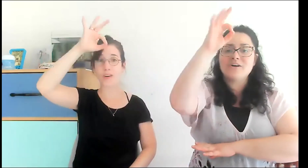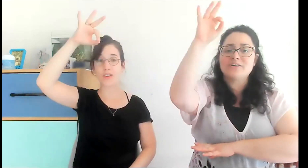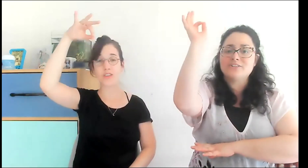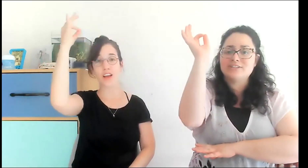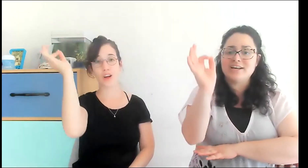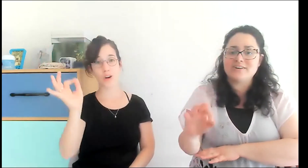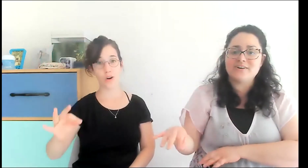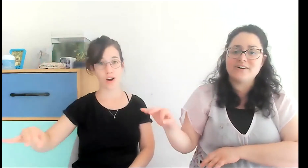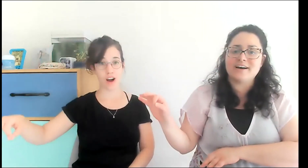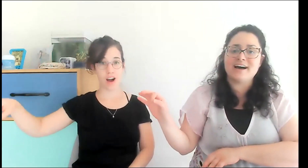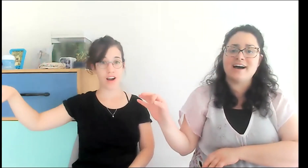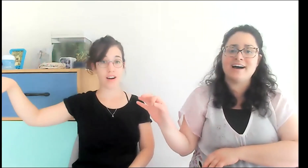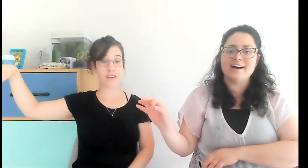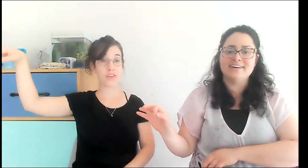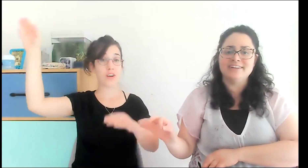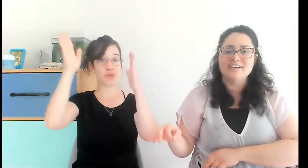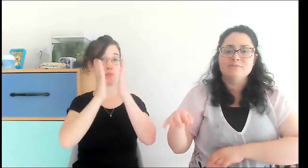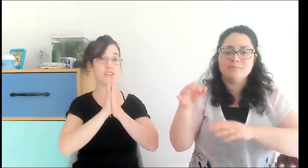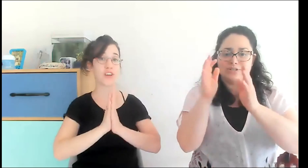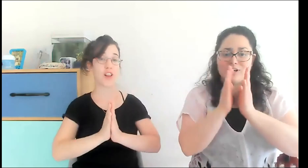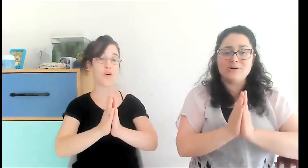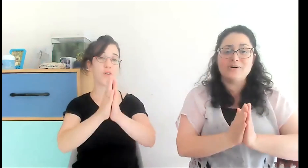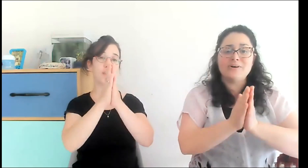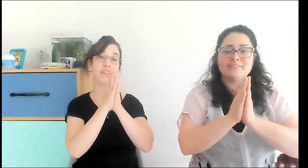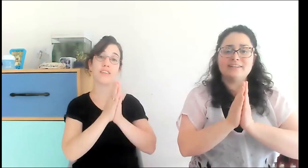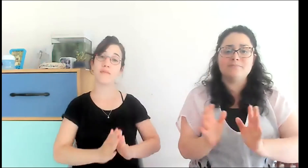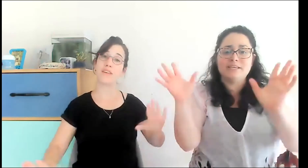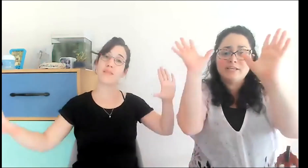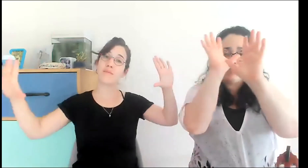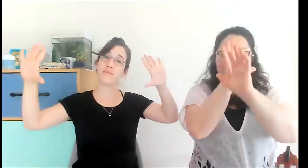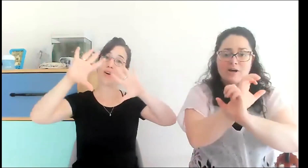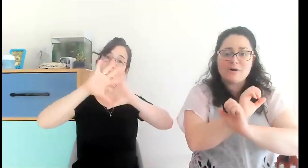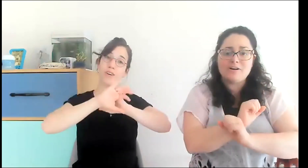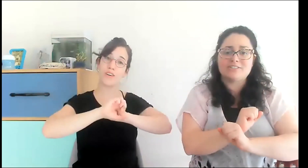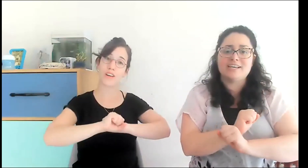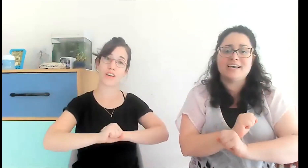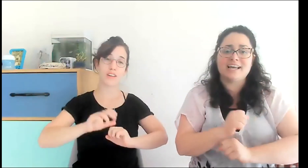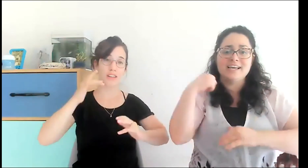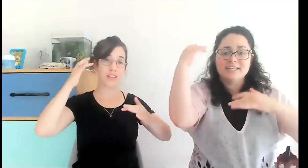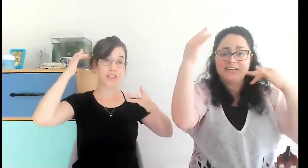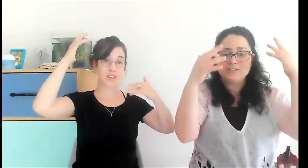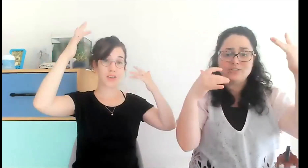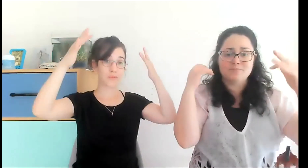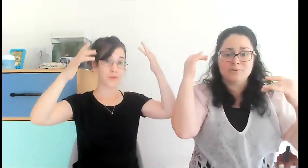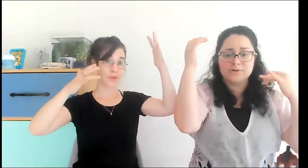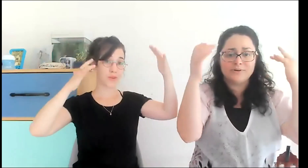מרחוק נושר כוכב, משאלות ליבי בחושך